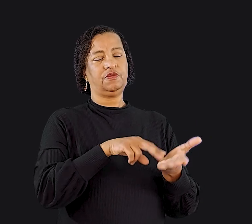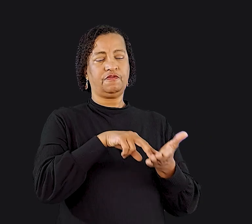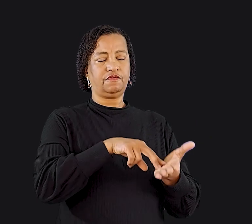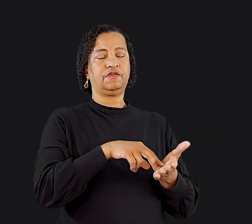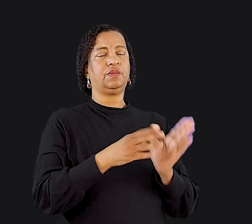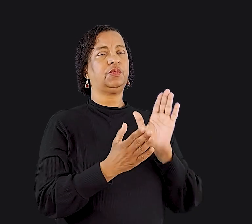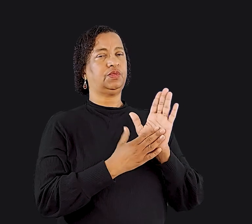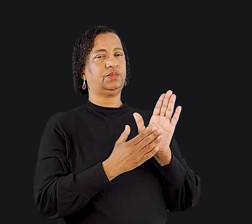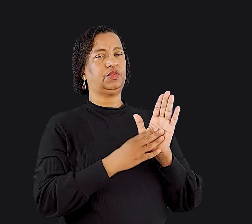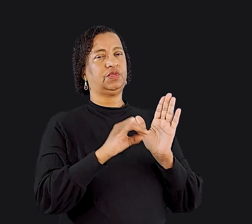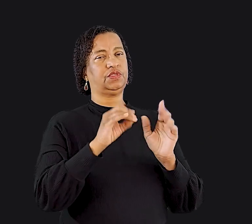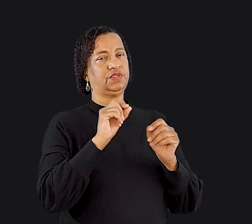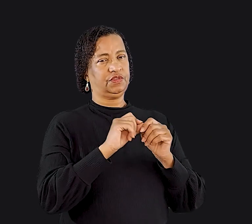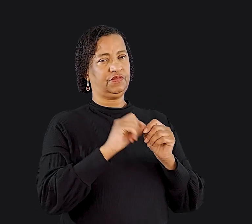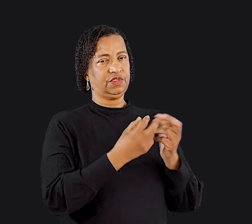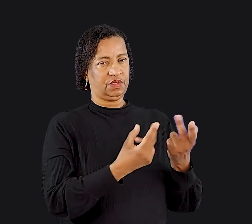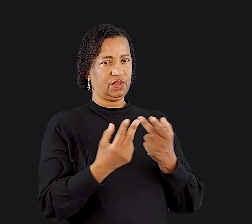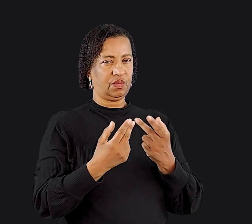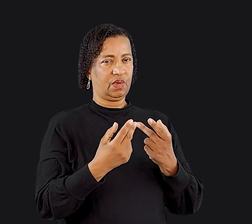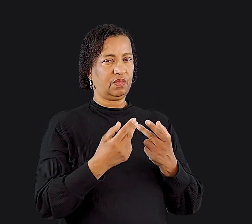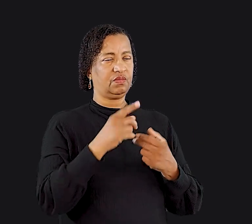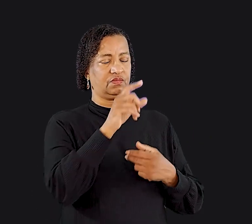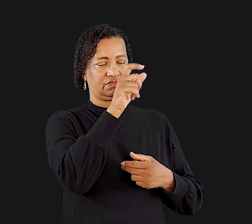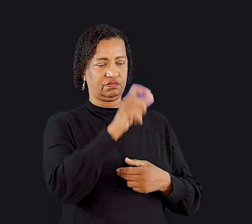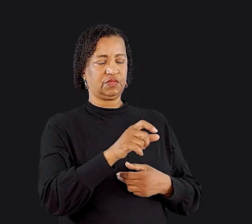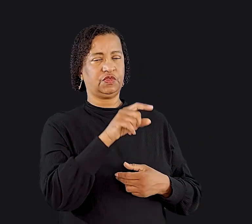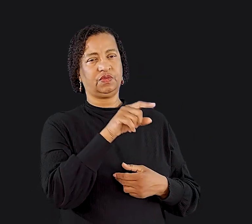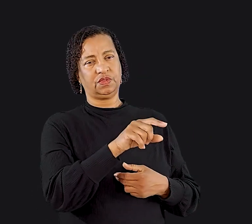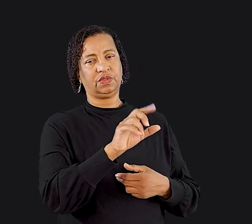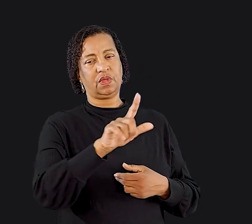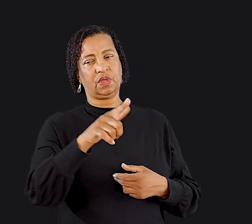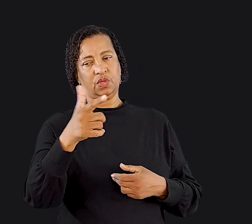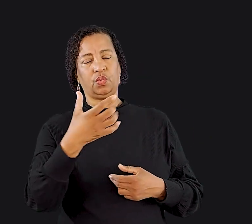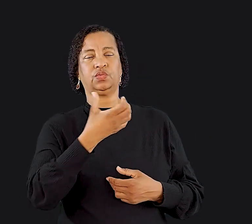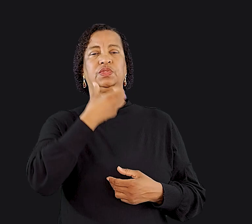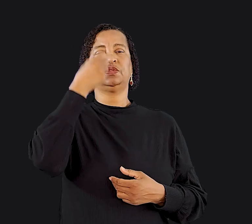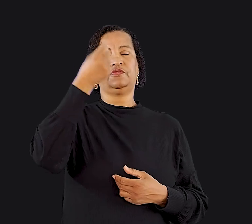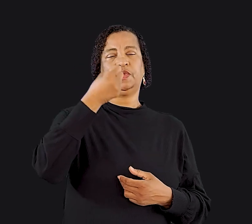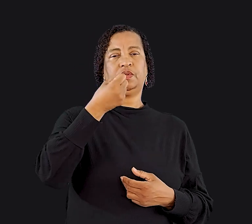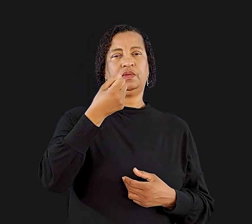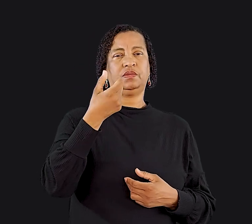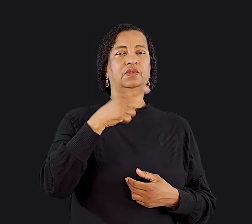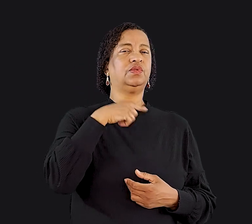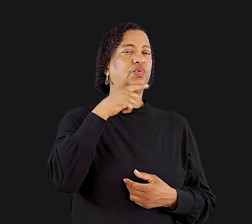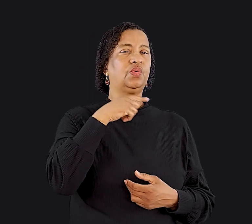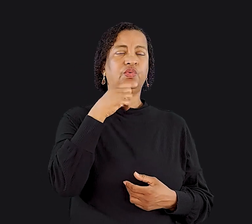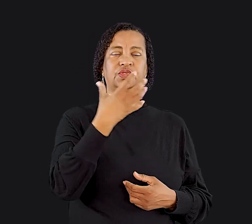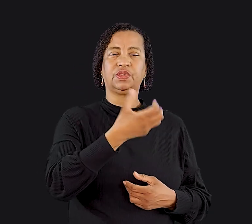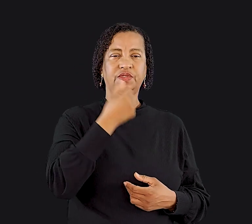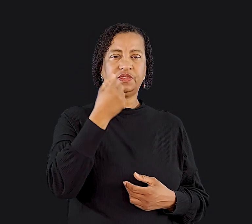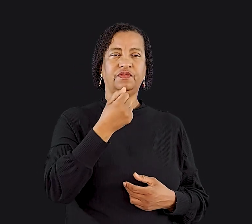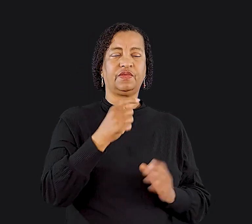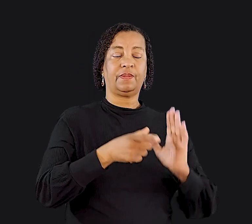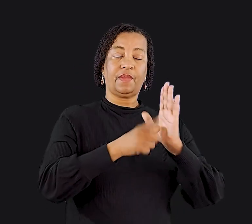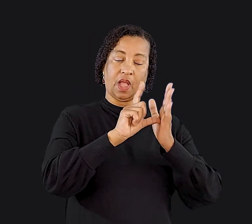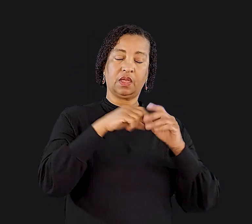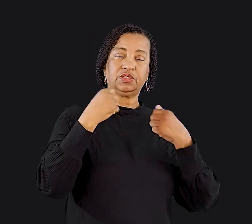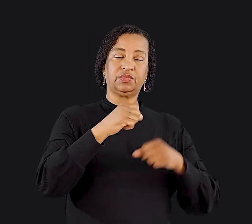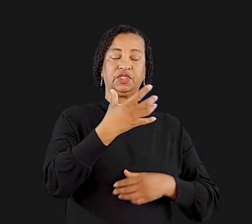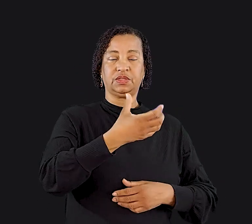propósito, porque, se você fizer assim, salvará a você mesmo e a outros. Você não conseguirá salvar ninguém até que se salve.